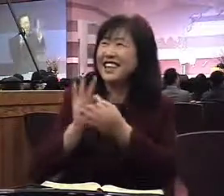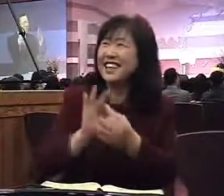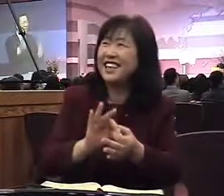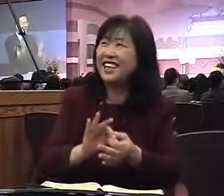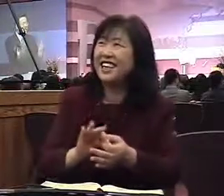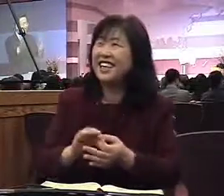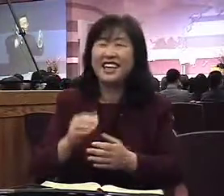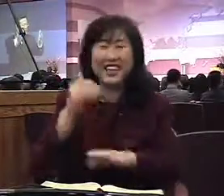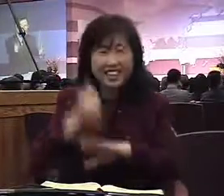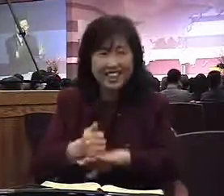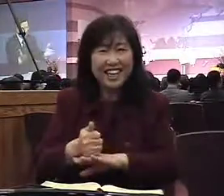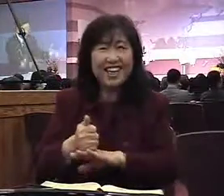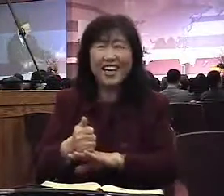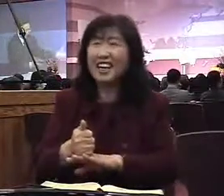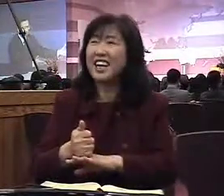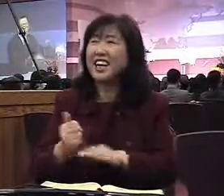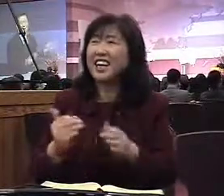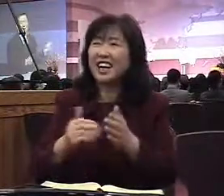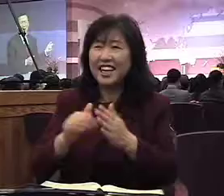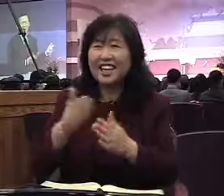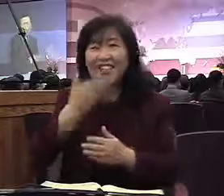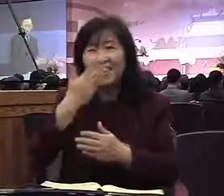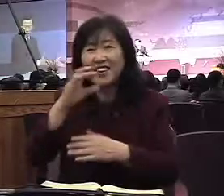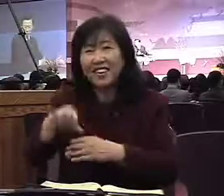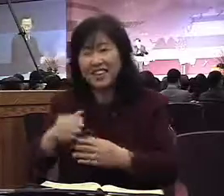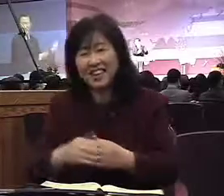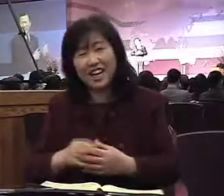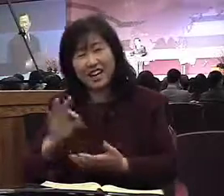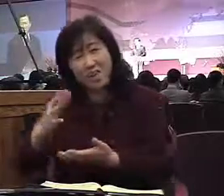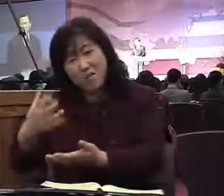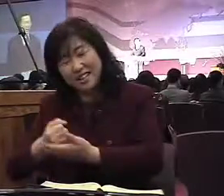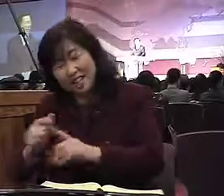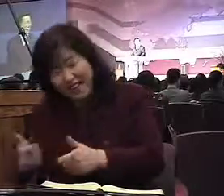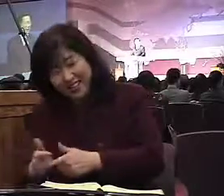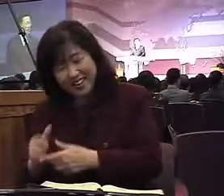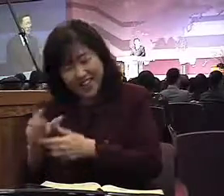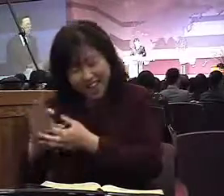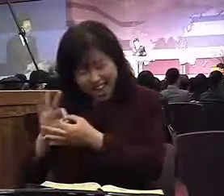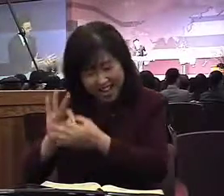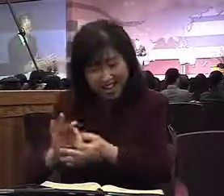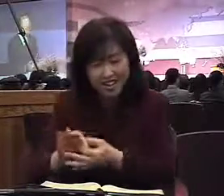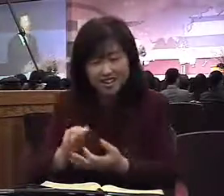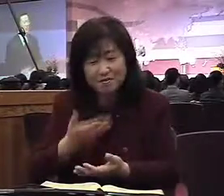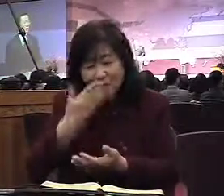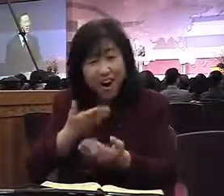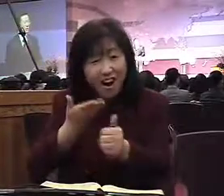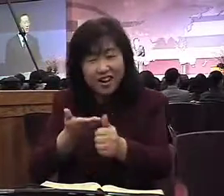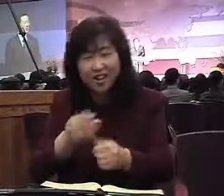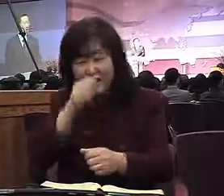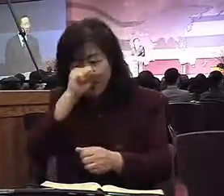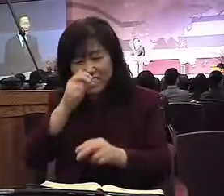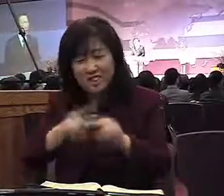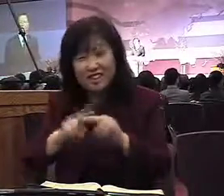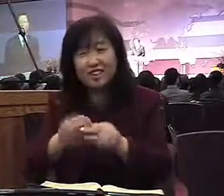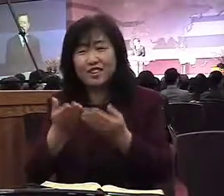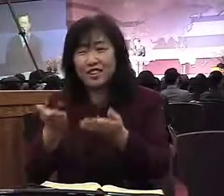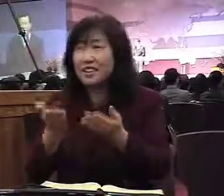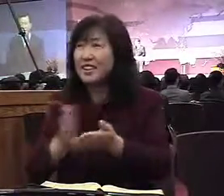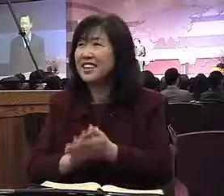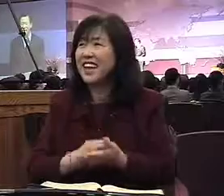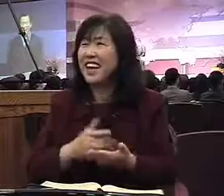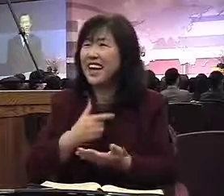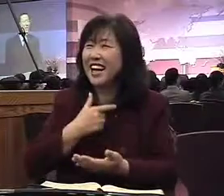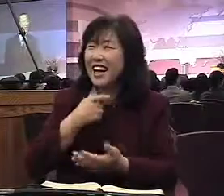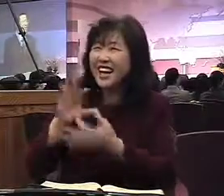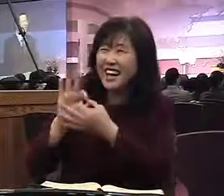그리고 또 끝나고 나갔더니 또 식당에서 돈도 안 받고 또 밥도 그냥 먹으라고 주죠. 또 좋은 자리에 주죠. 계속 아멘 하나씩.